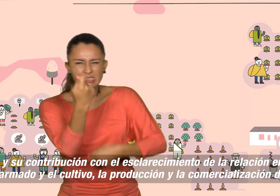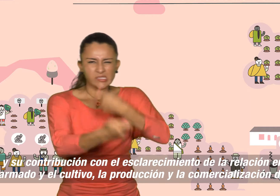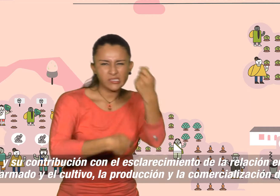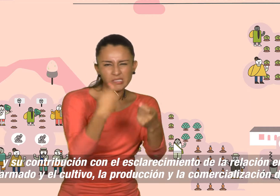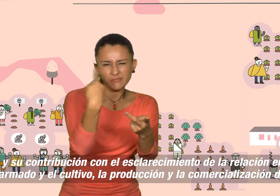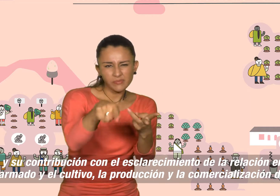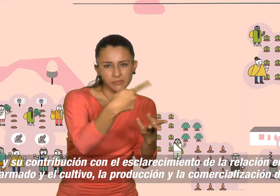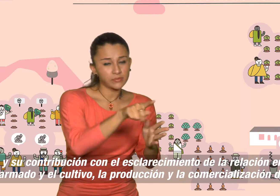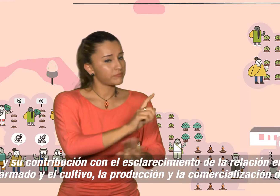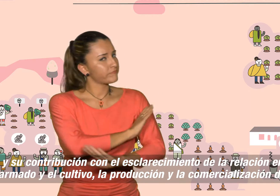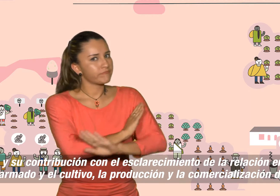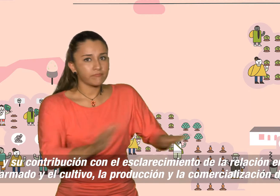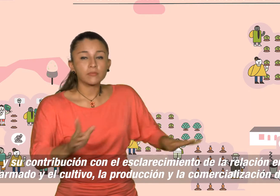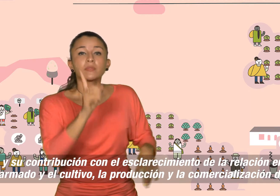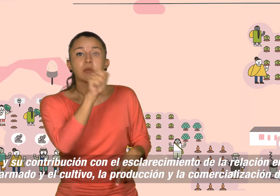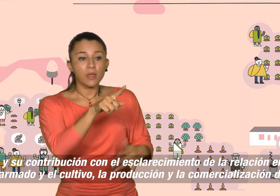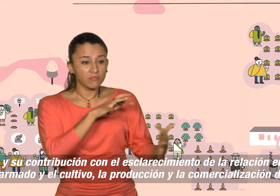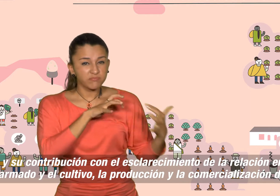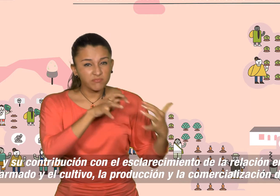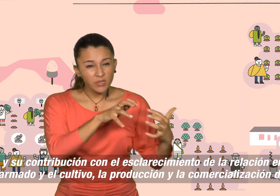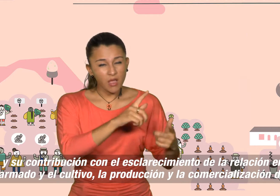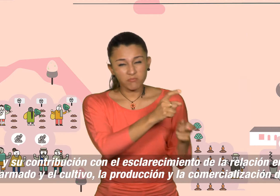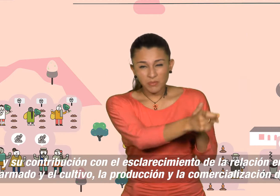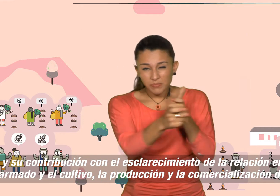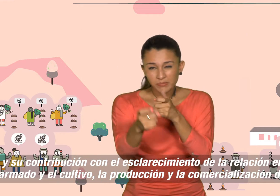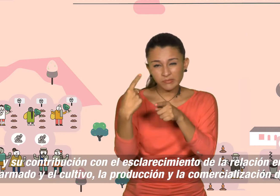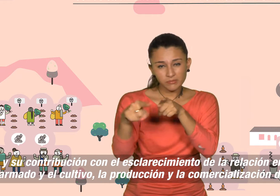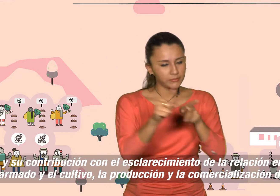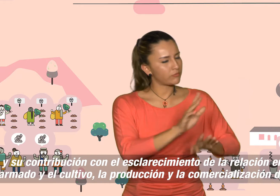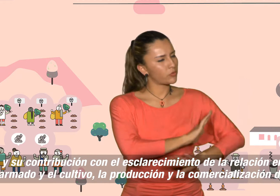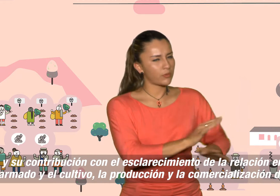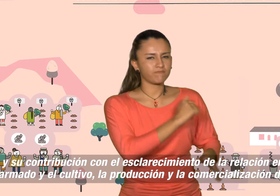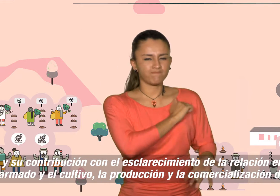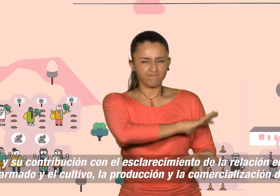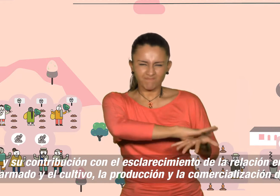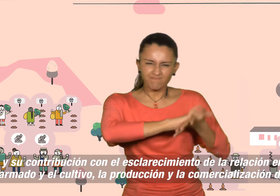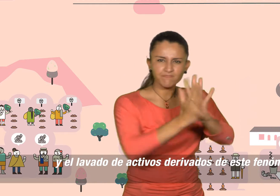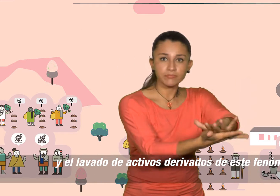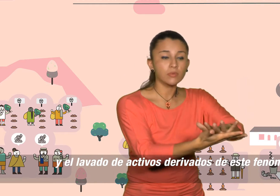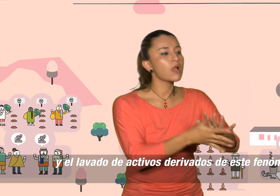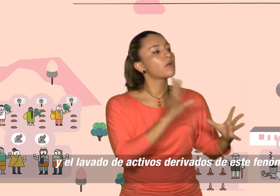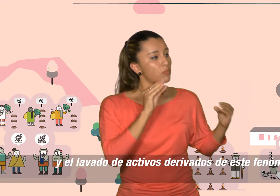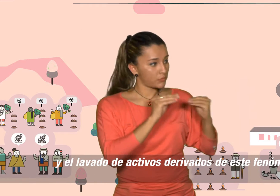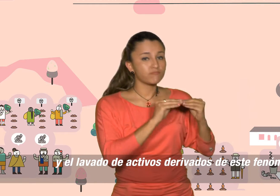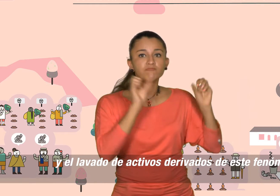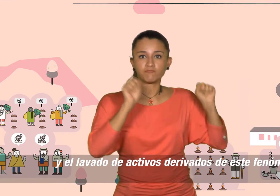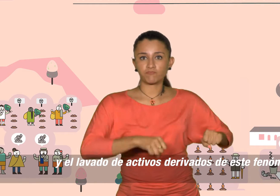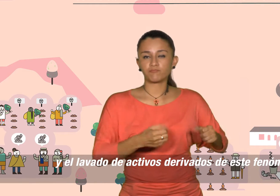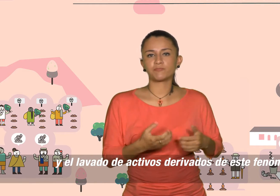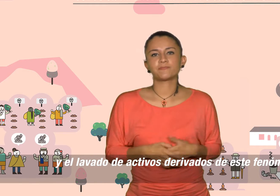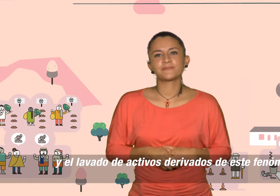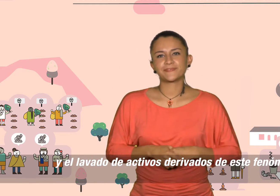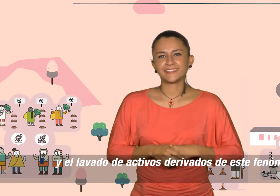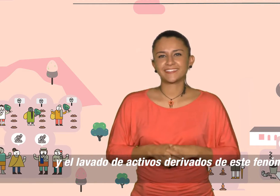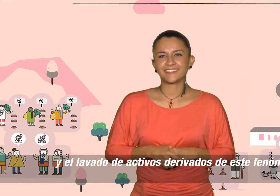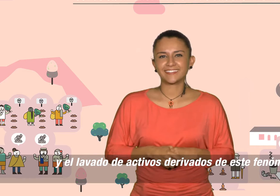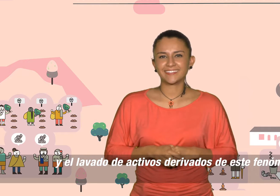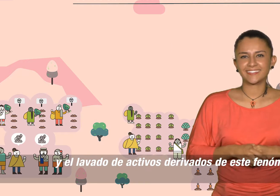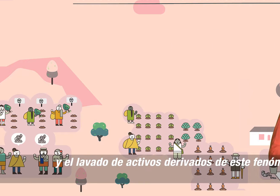cultivo, la producción y la comercialización de drogas ilícitas y el lavado de activos derivados de este fenómeno.